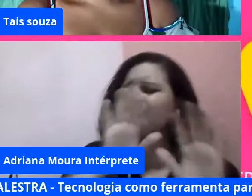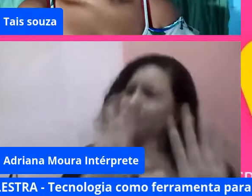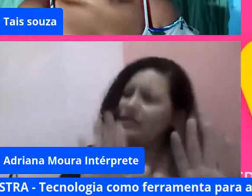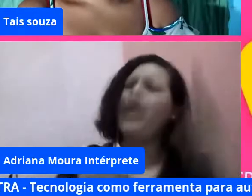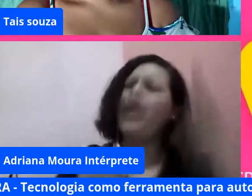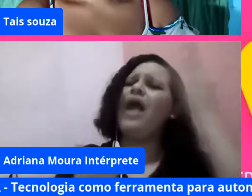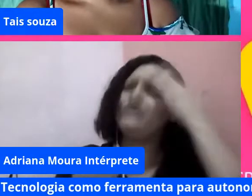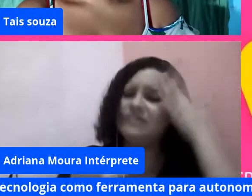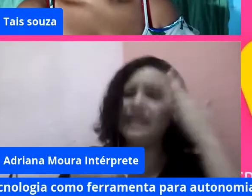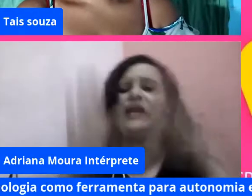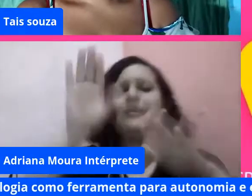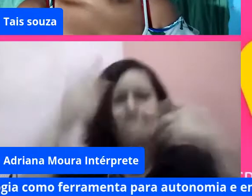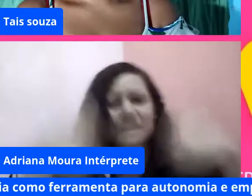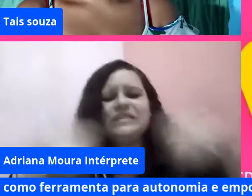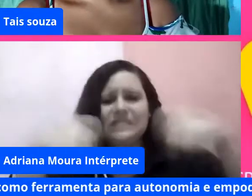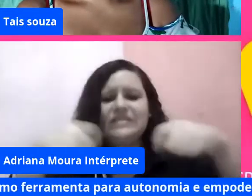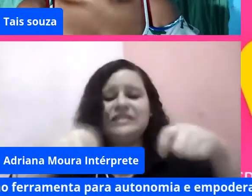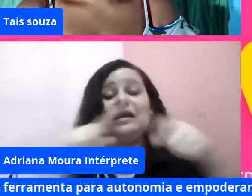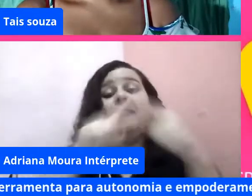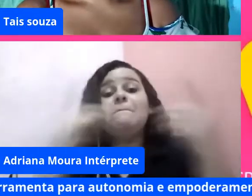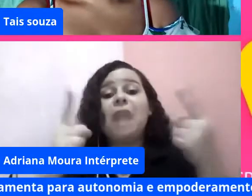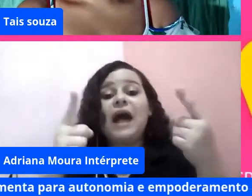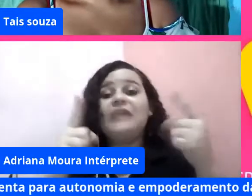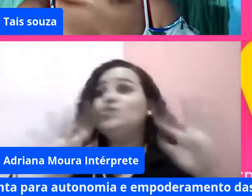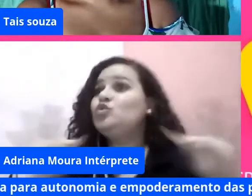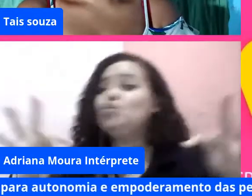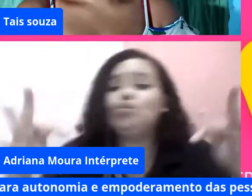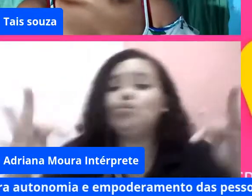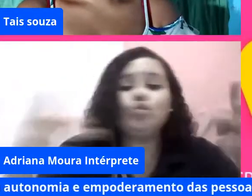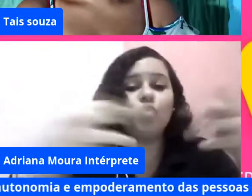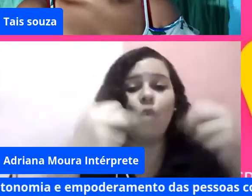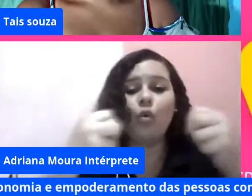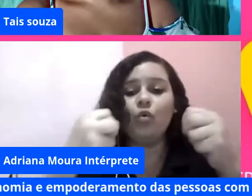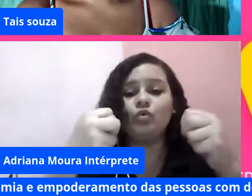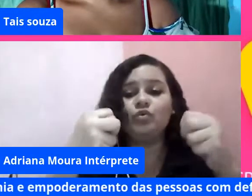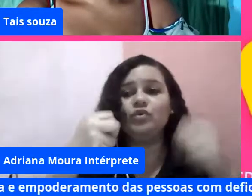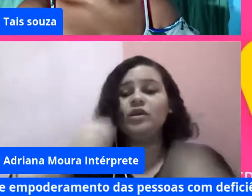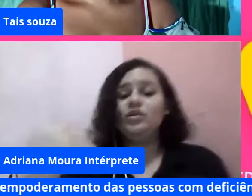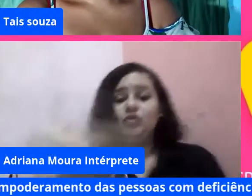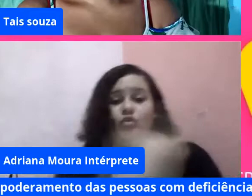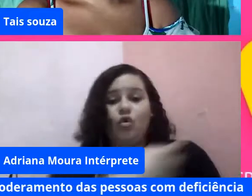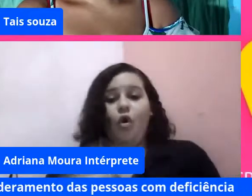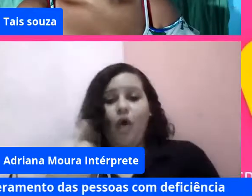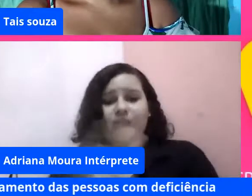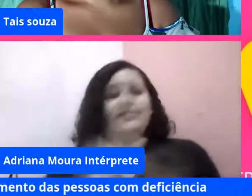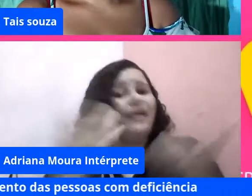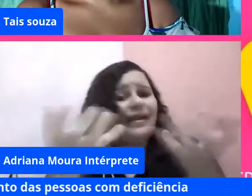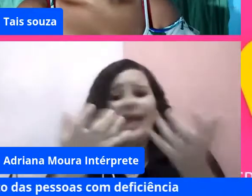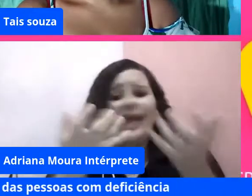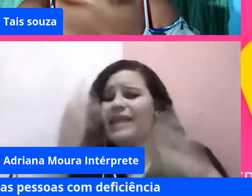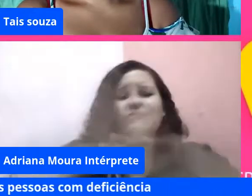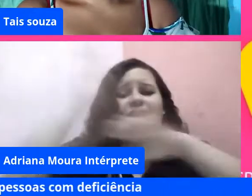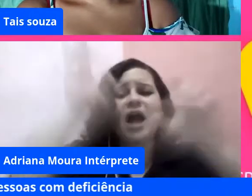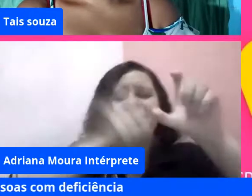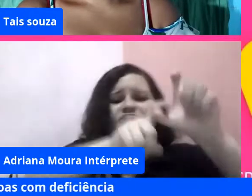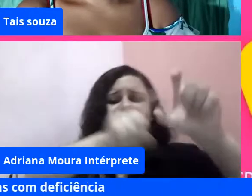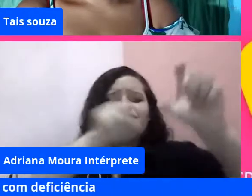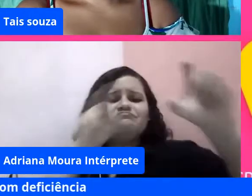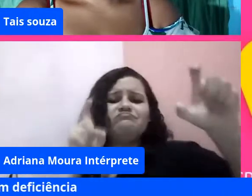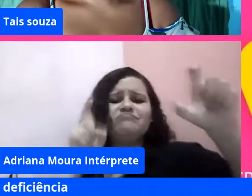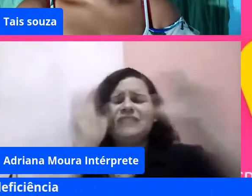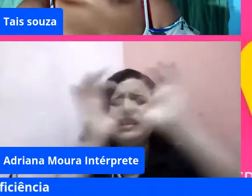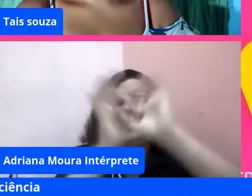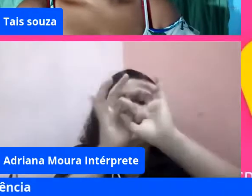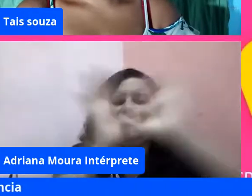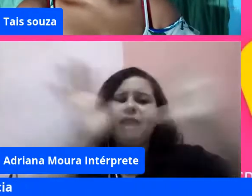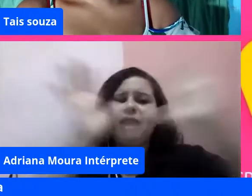todos nós, com mais ou menos limitações, queremos mais autonomia. A gente... Por que é